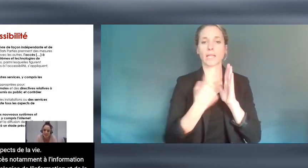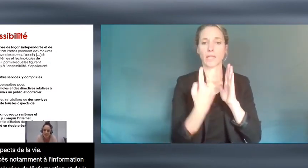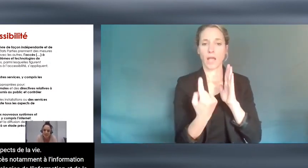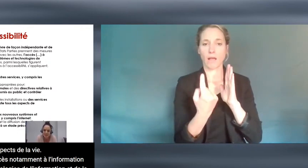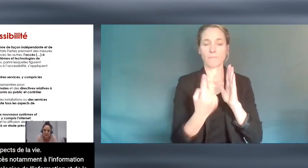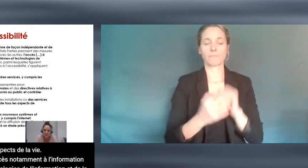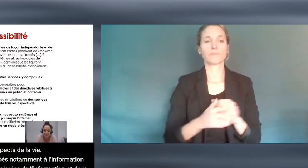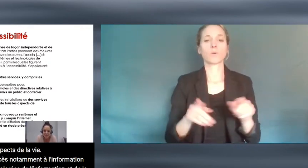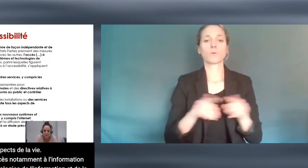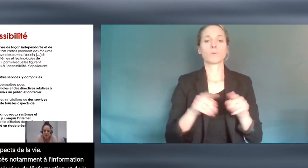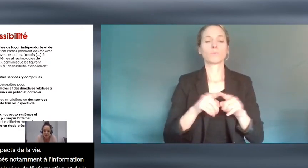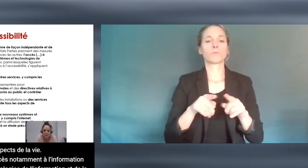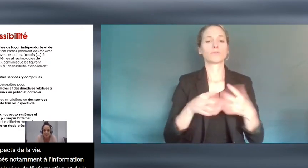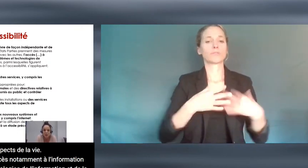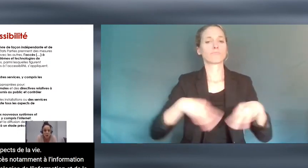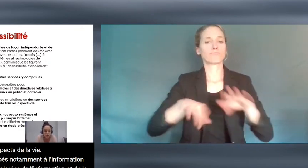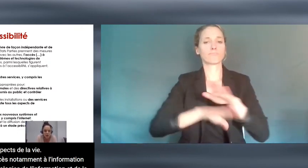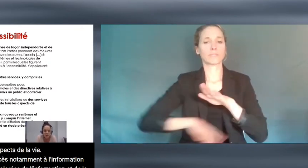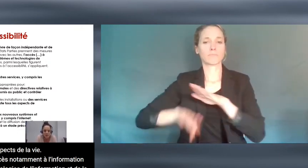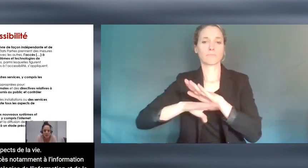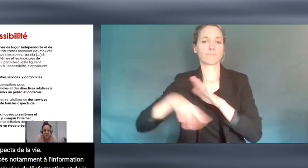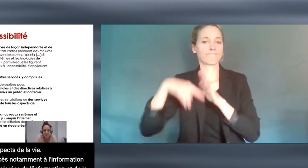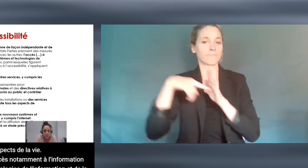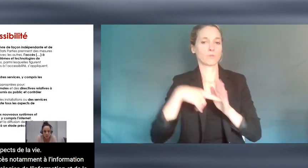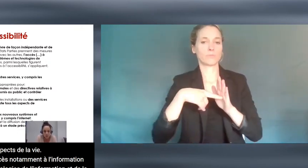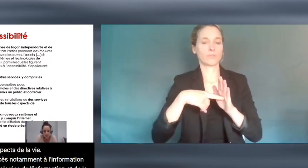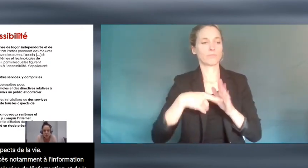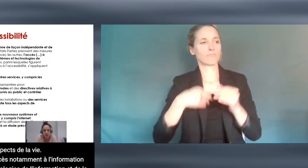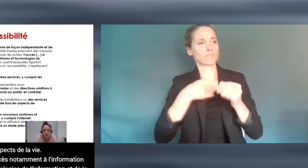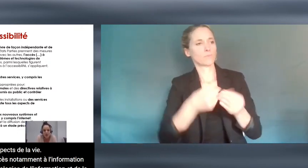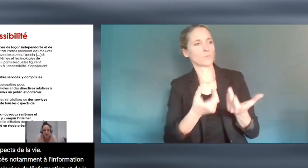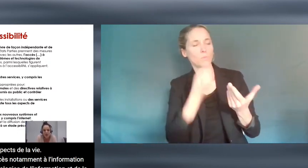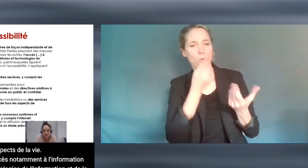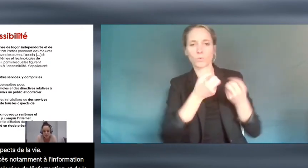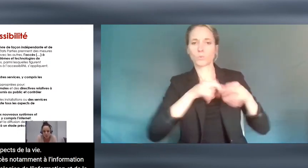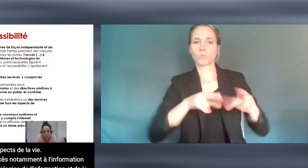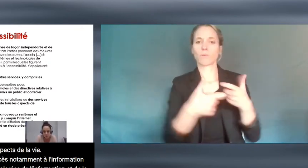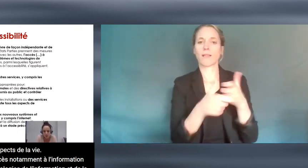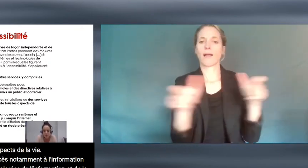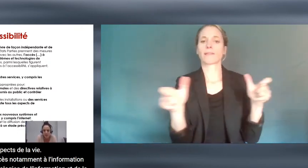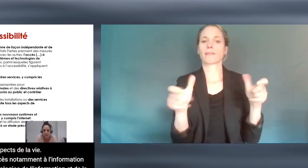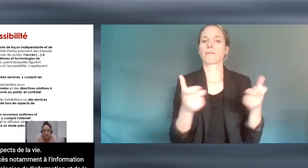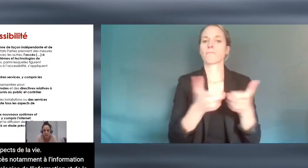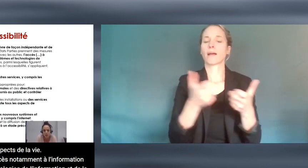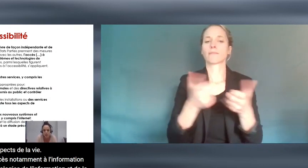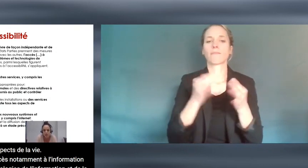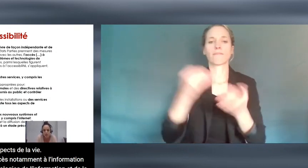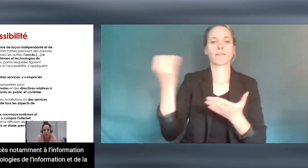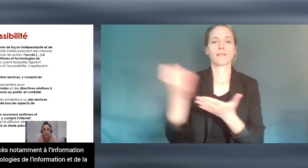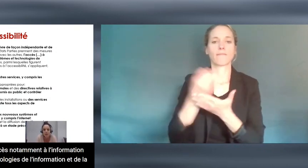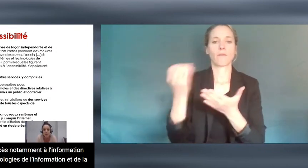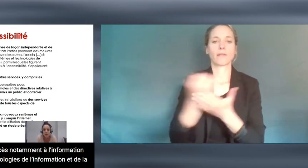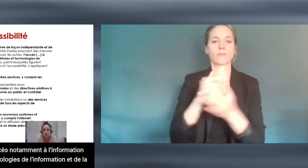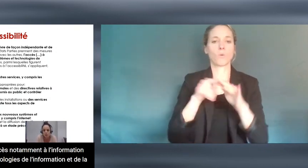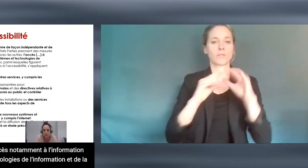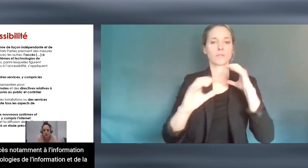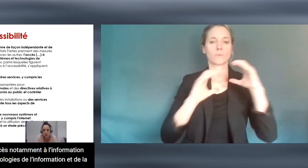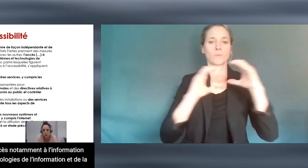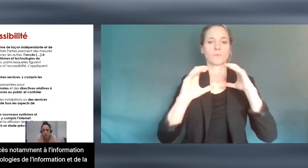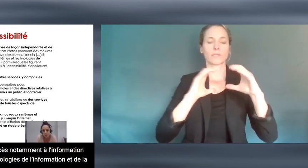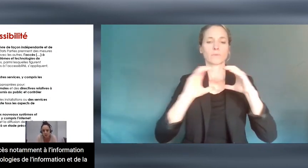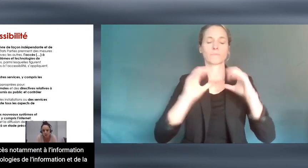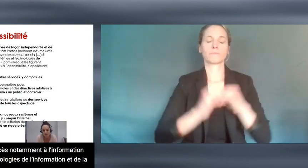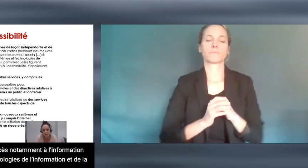des États d'assurer leur accès notamment à l'information et à la communication, y